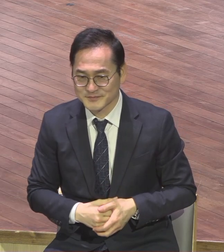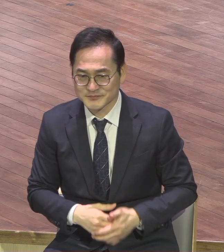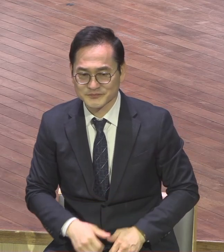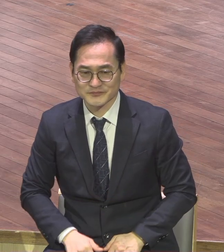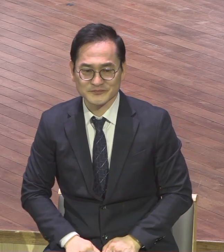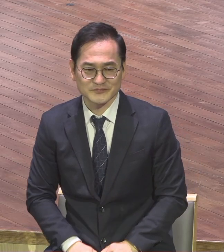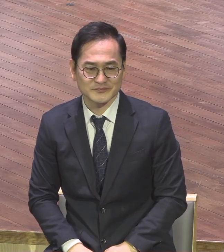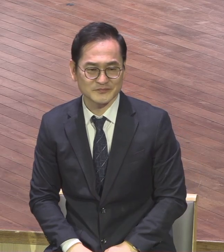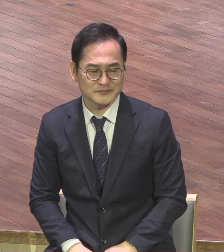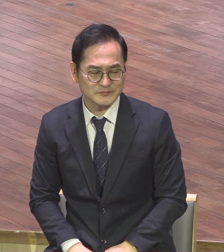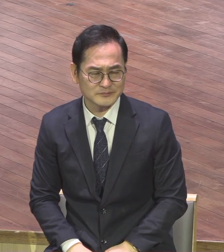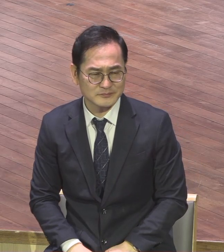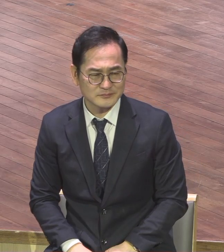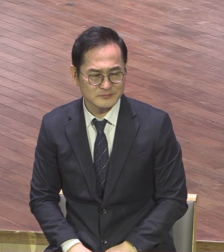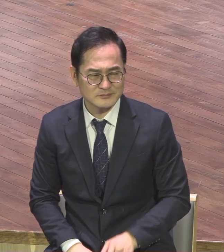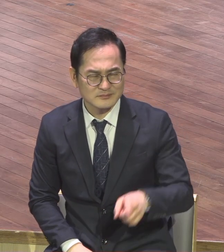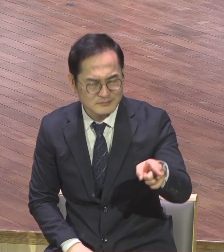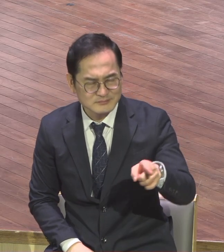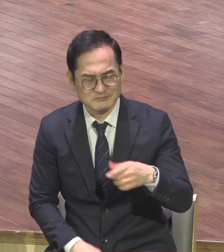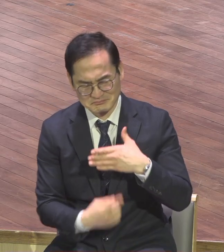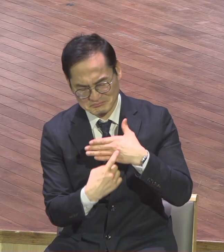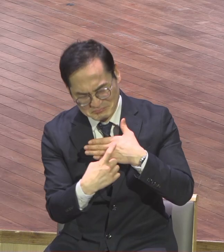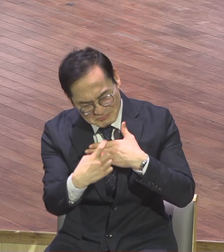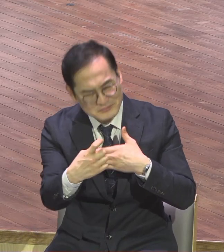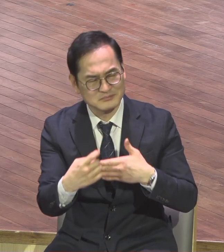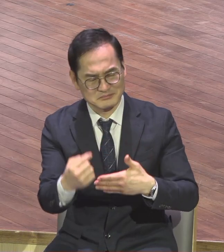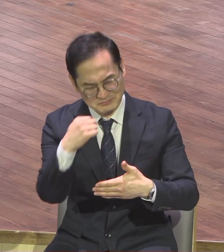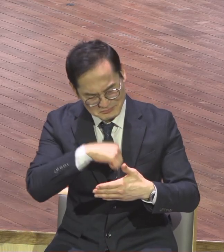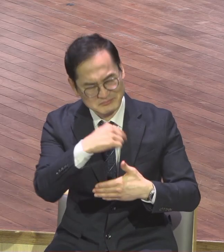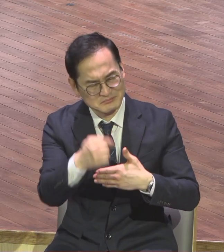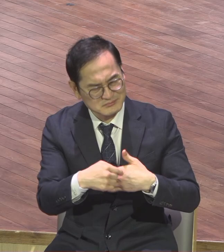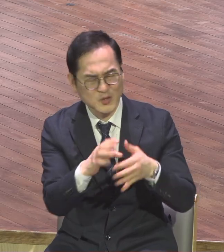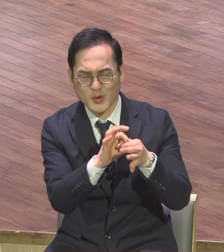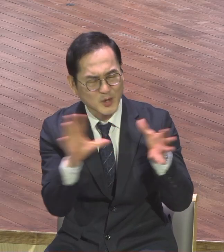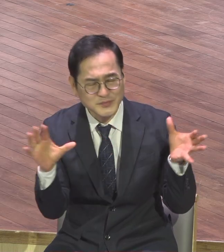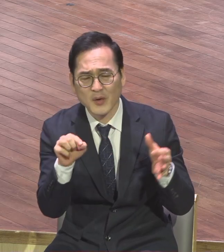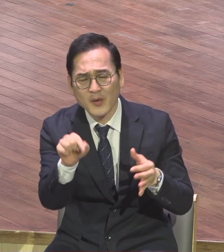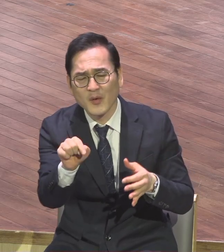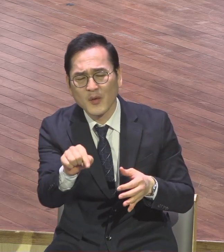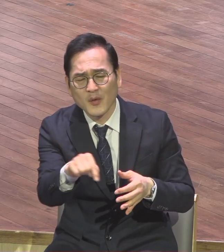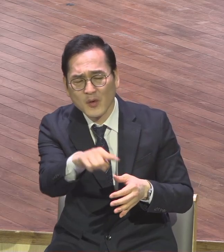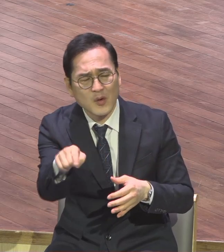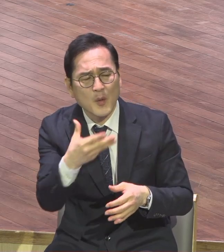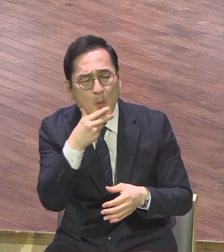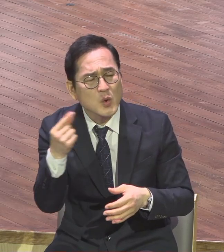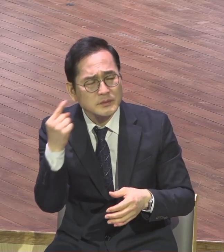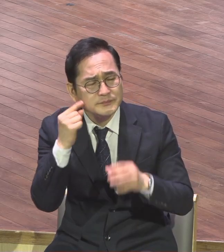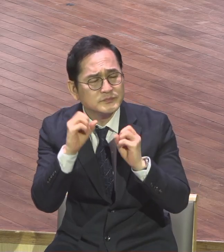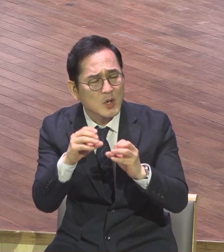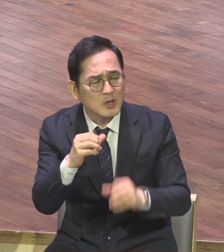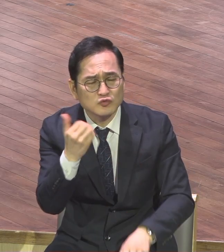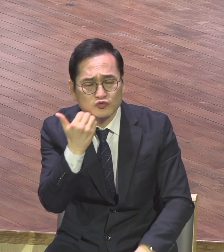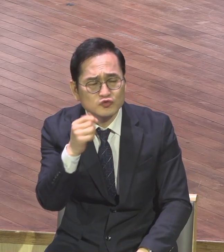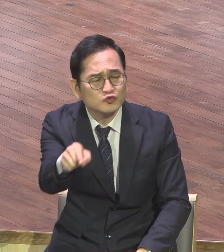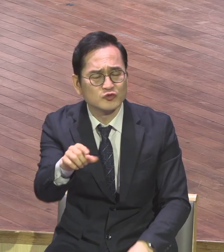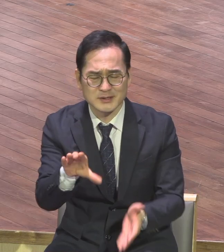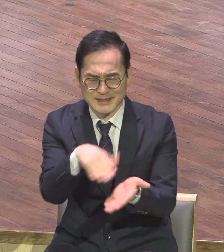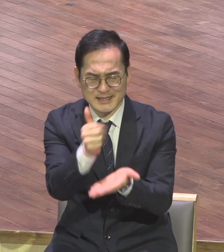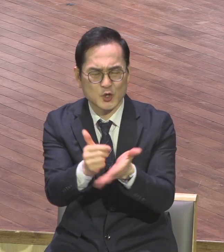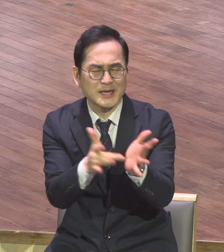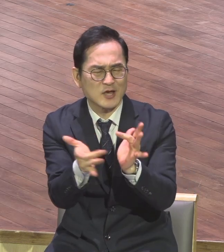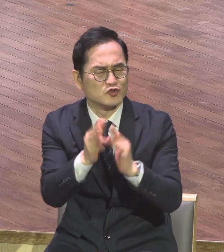그러면 무엇이냐? 거칠어로 하나, 참으로 하나, 무슨 방도로 하든지 전파되는 것은 그리스도니 이로써